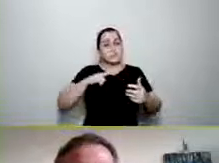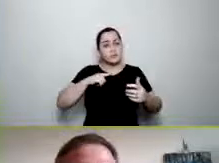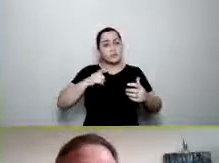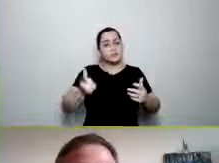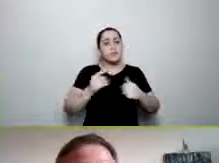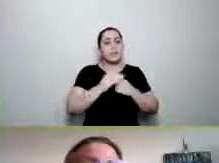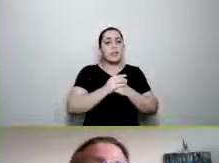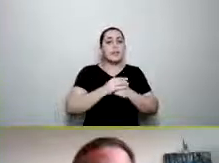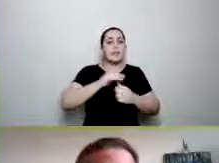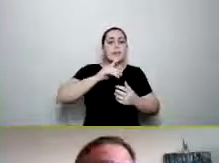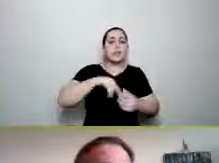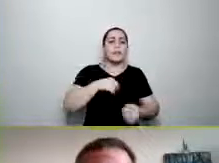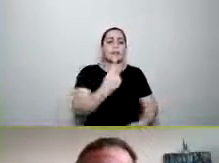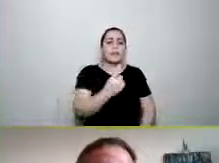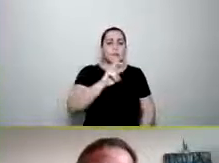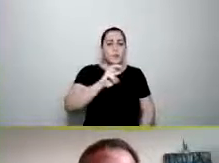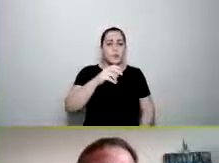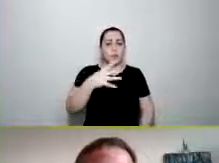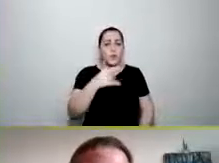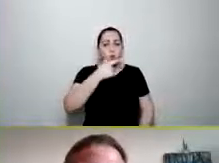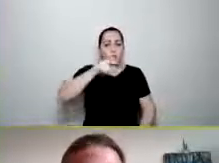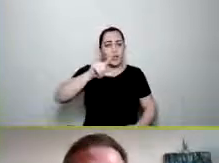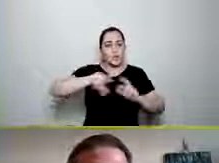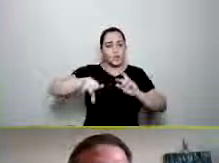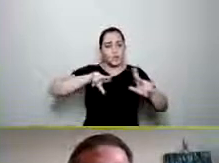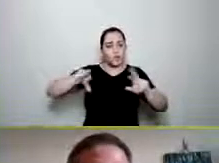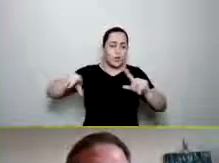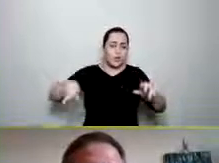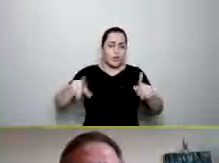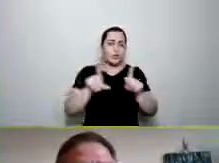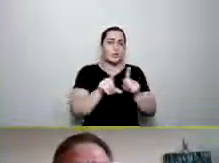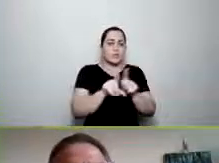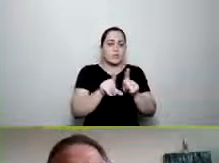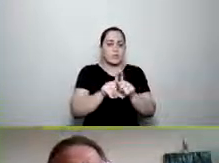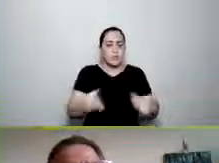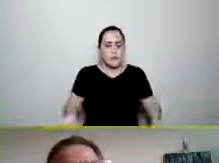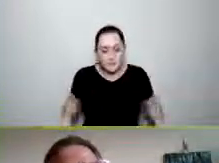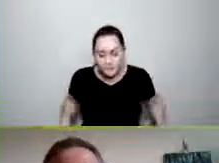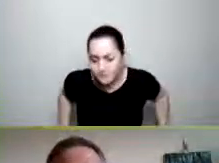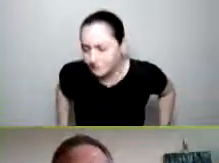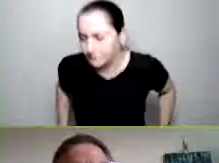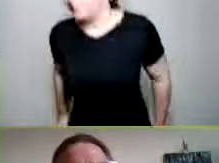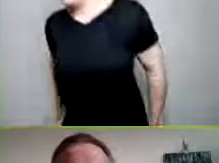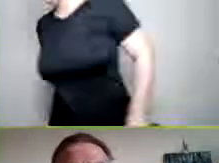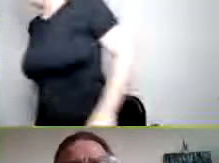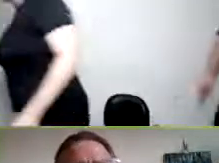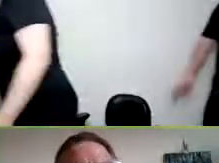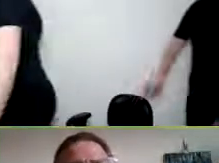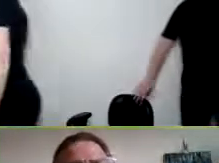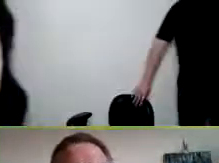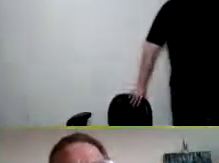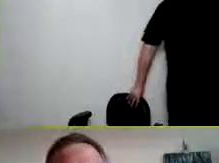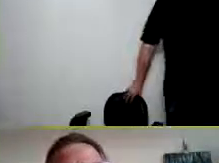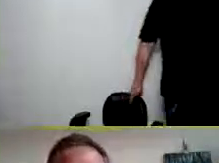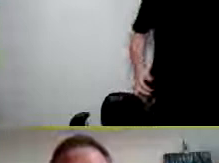154 línguas diferentes. Pode ter mais falados das línguas dos povos ainda não contactados. E outras contagens contam com